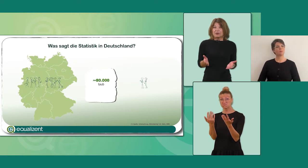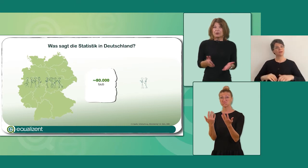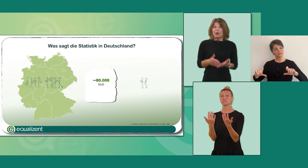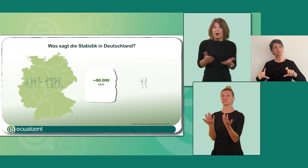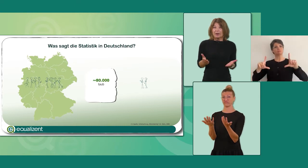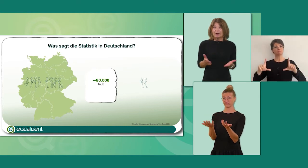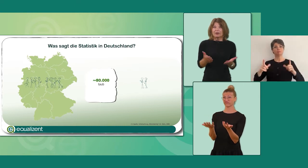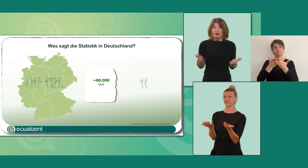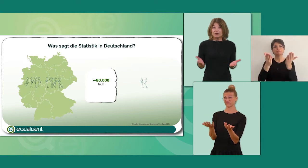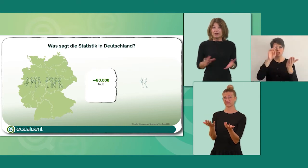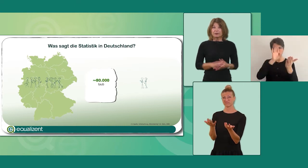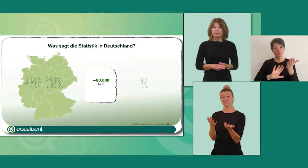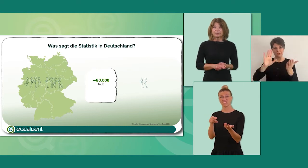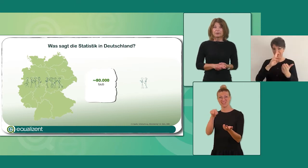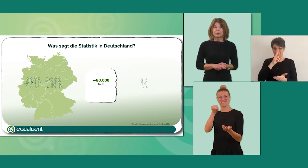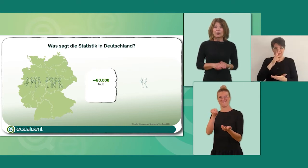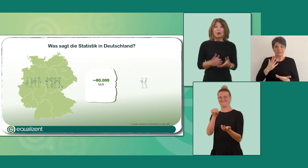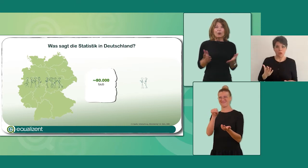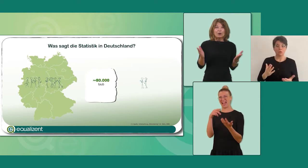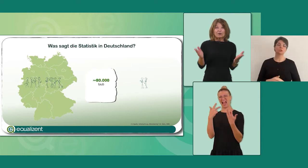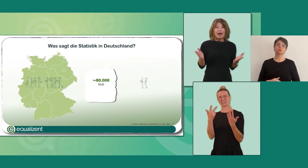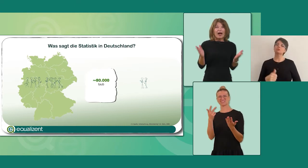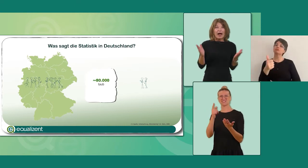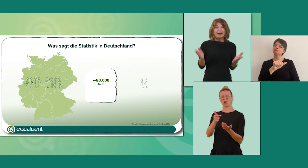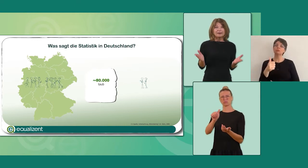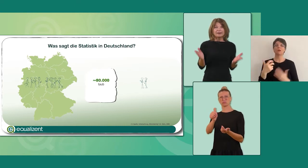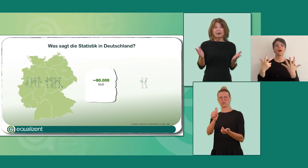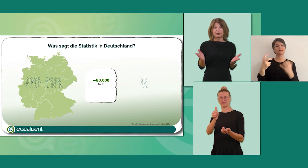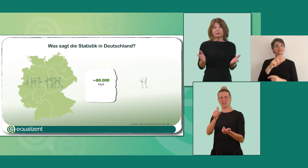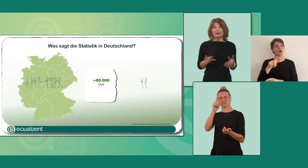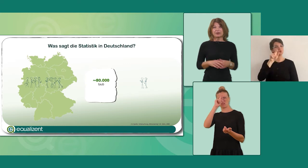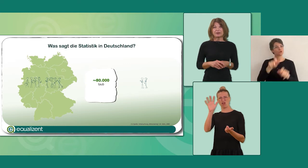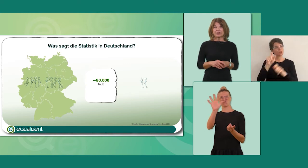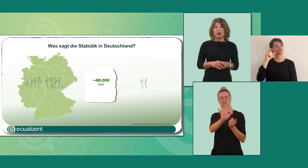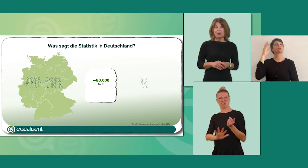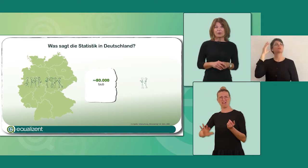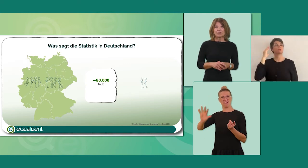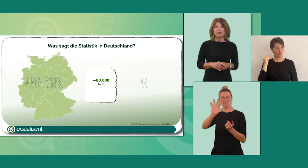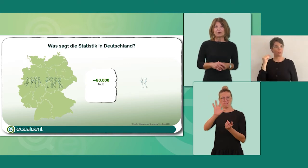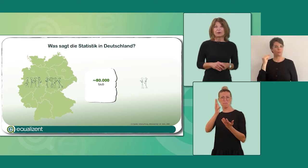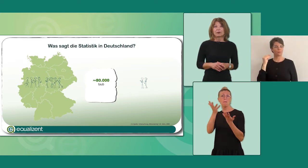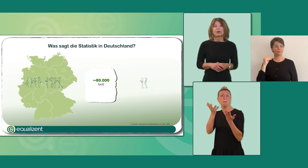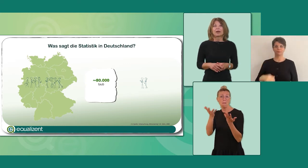Wie ist das nun bei euch in Deutschland? Ungefähr 80.000 Menschen sind taub.